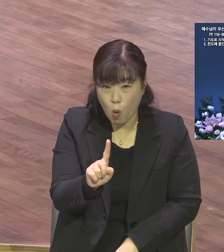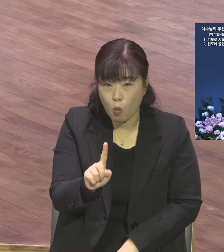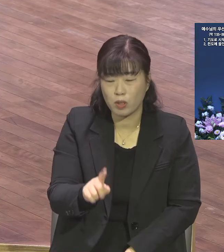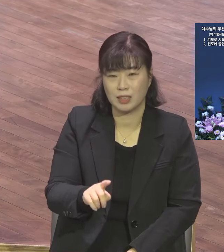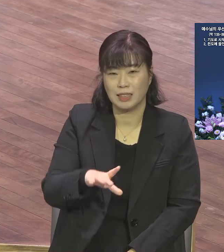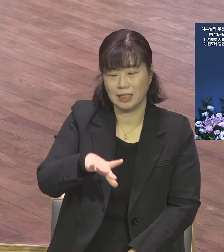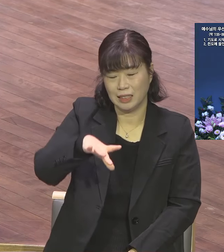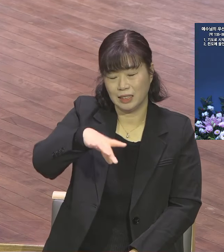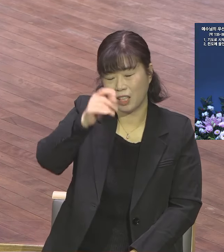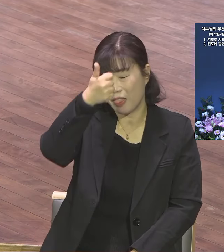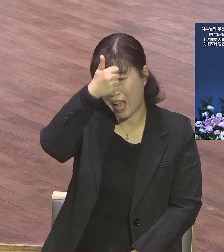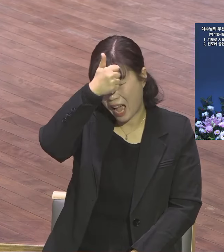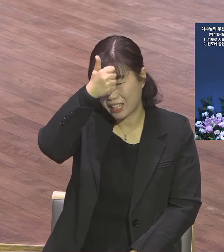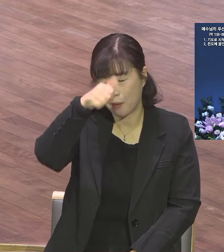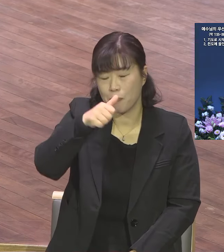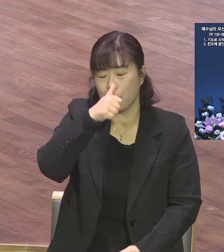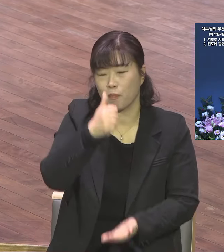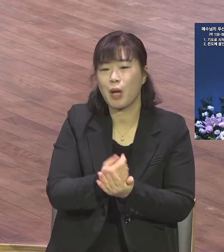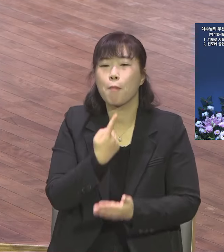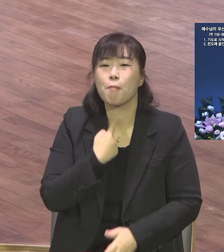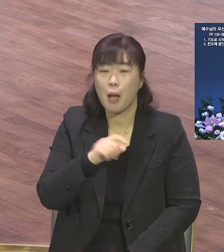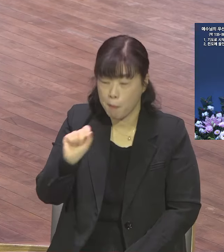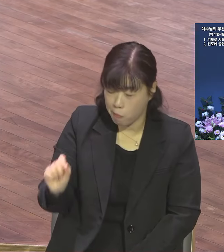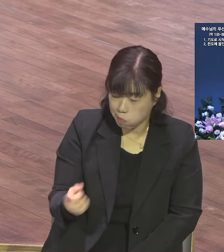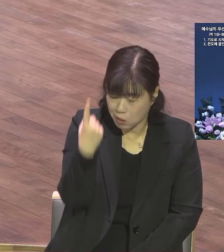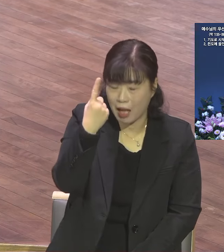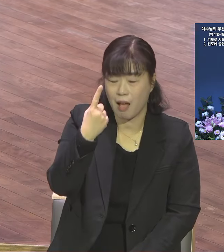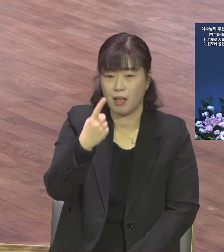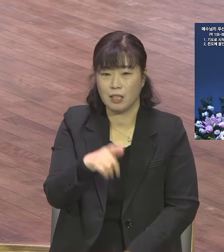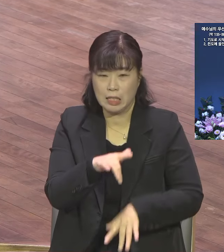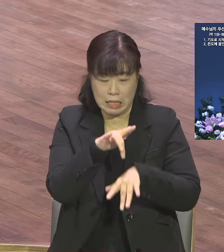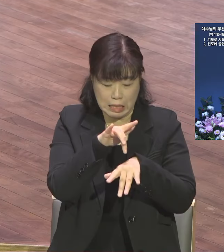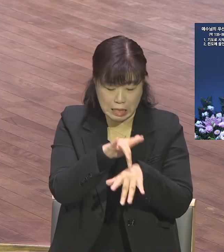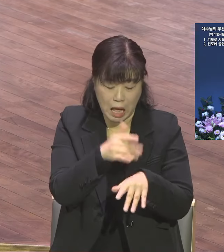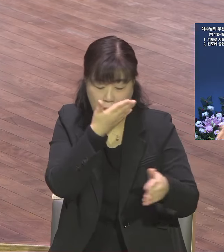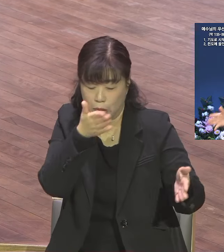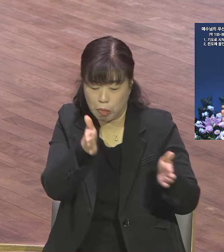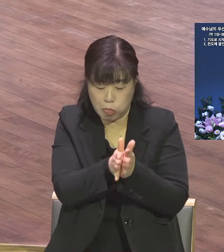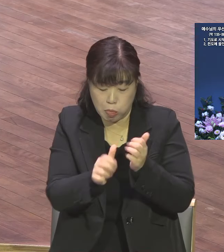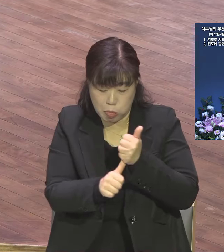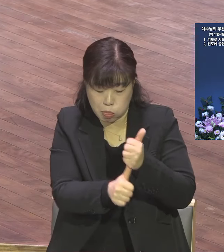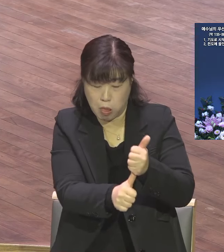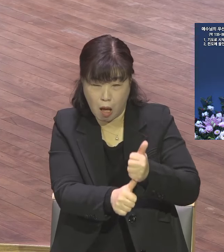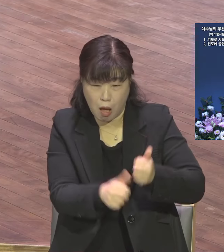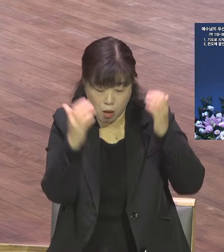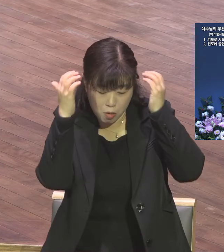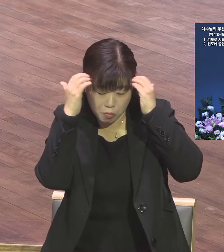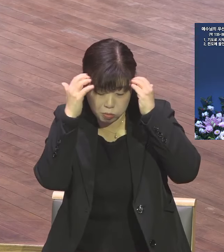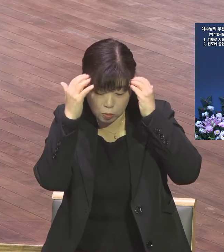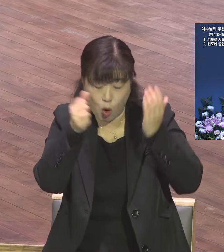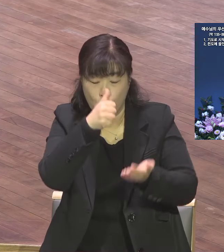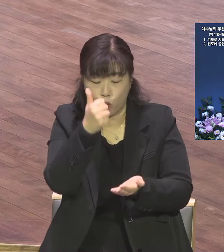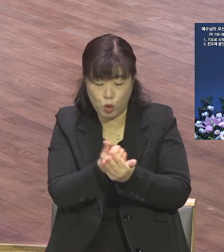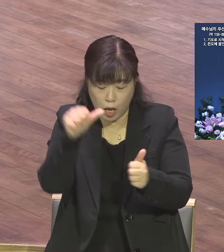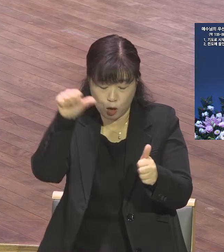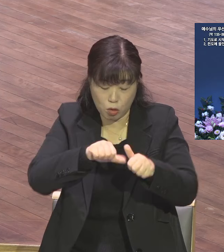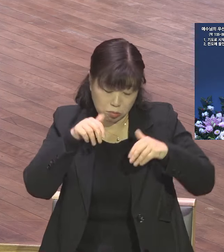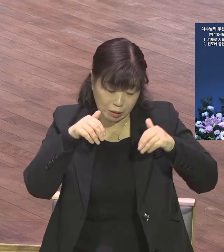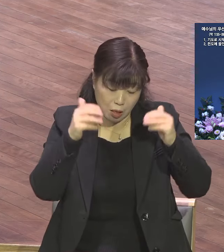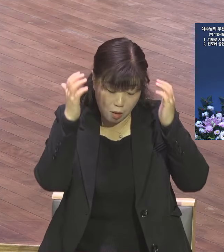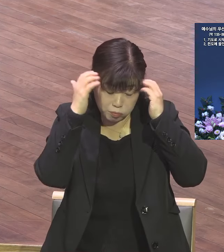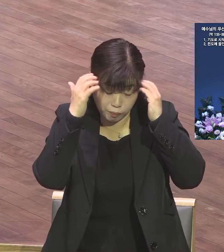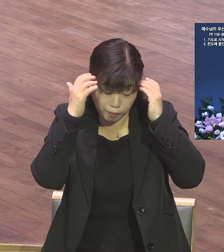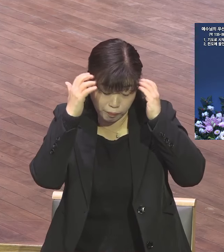인류가 죄와 저주 가운데 사단 종으로 하다가 영원한 멸망길로 가게 돼 있기 때문에 이